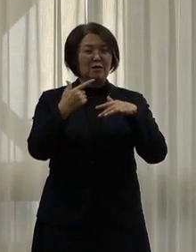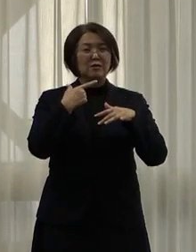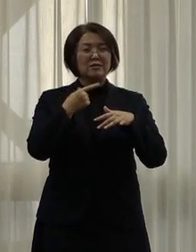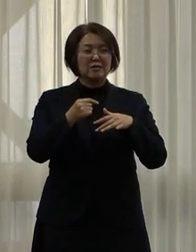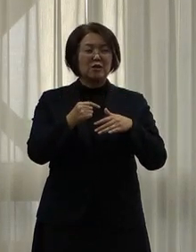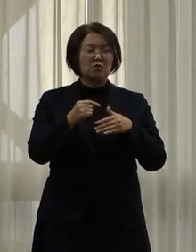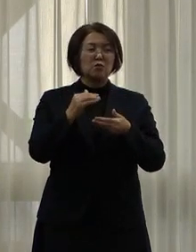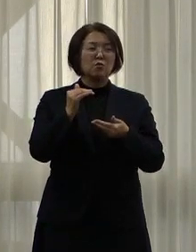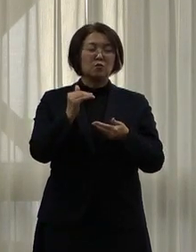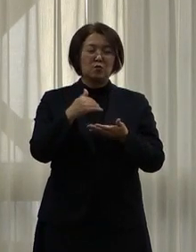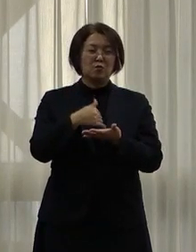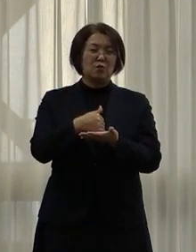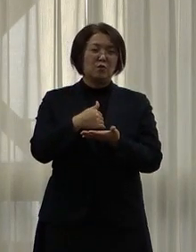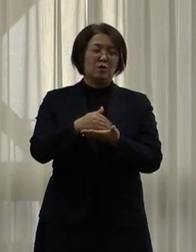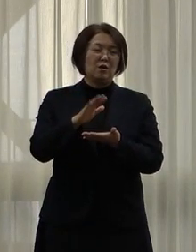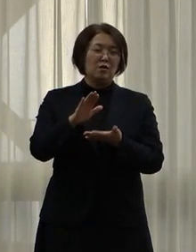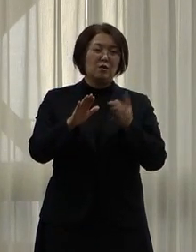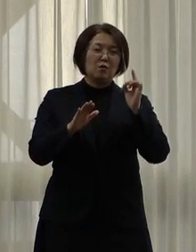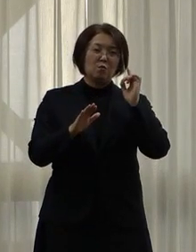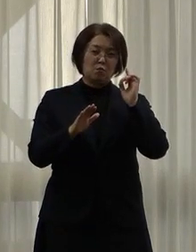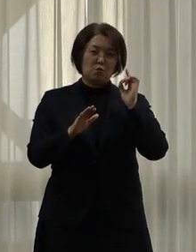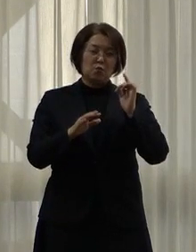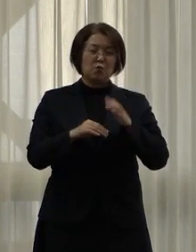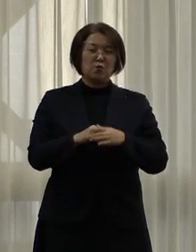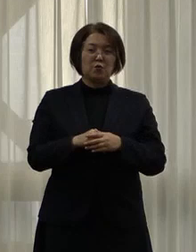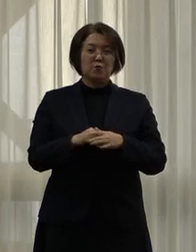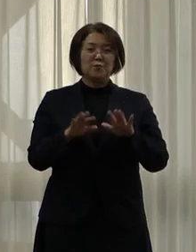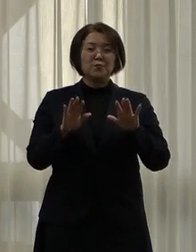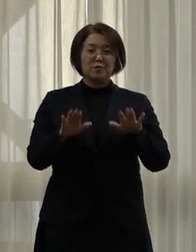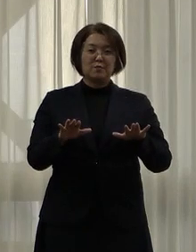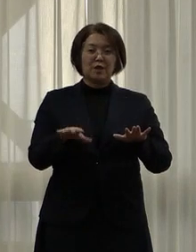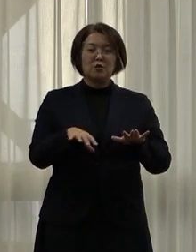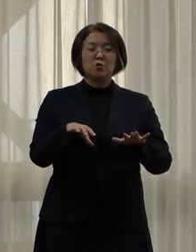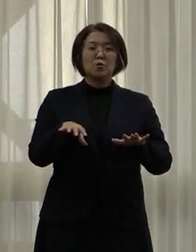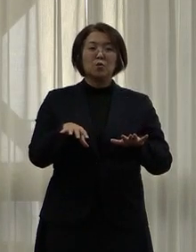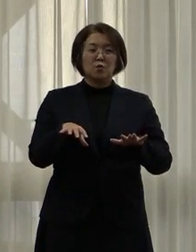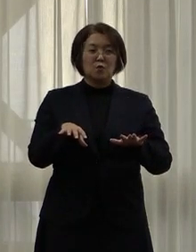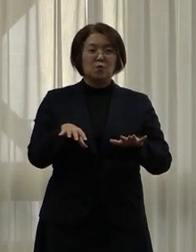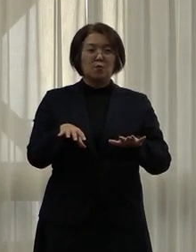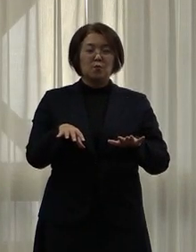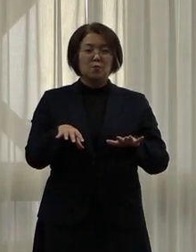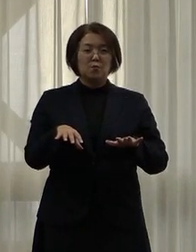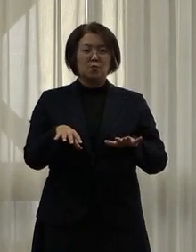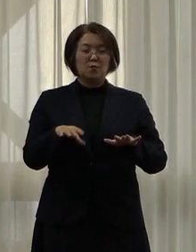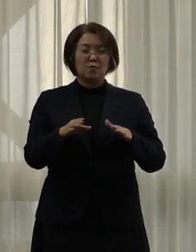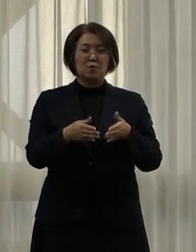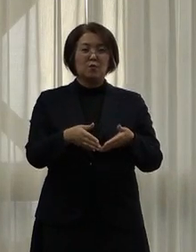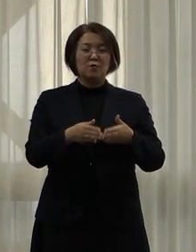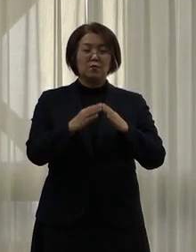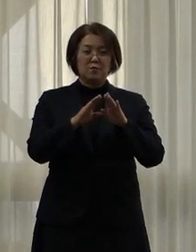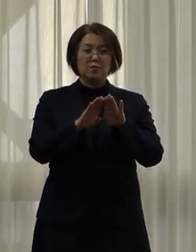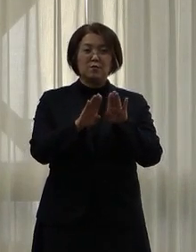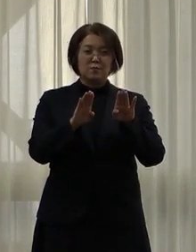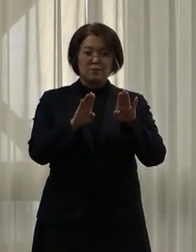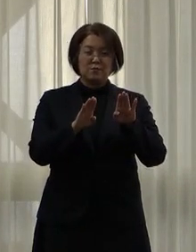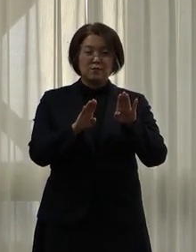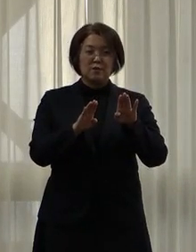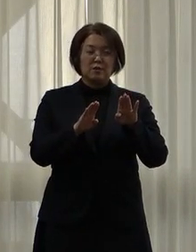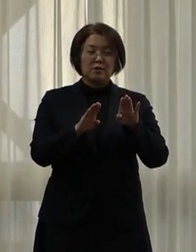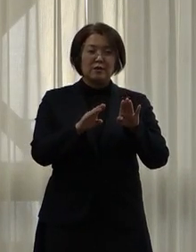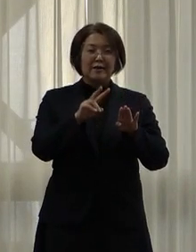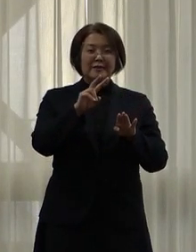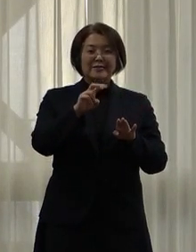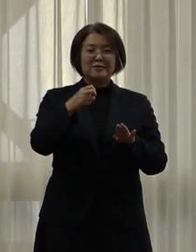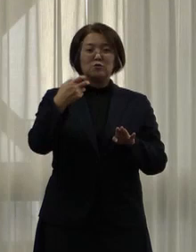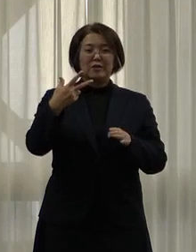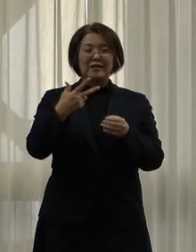ようなお話があったんですけれども、今現時点で開館を目指すとしているその27年度に向